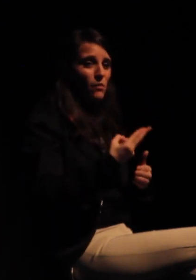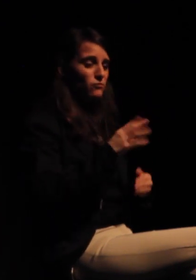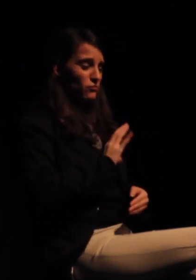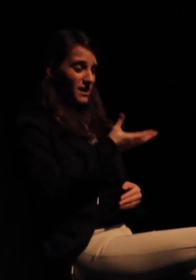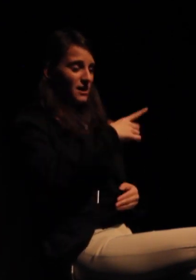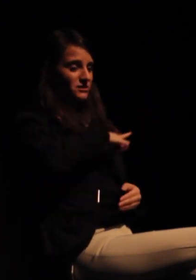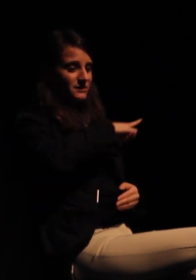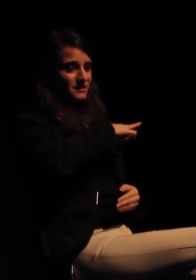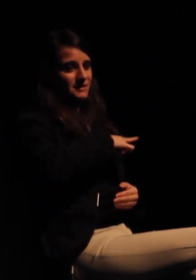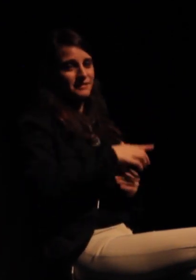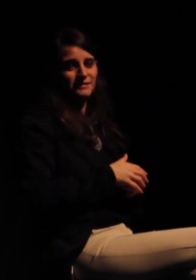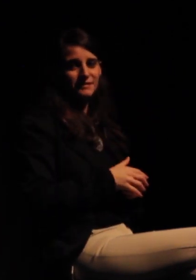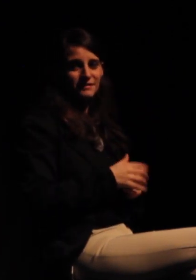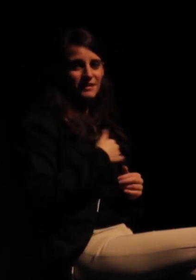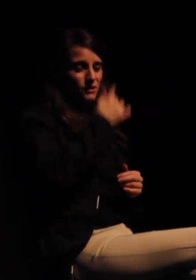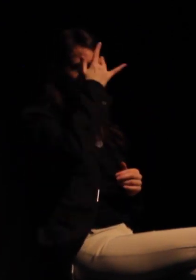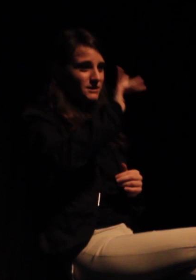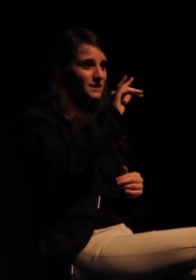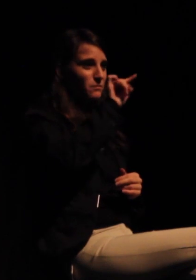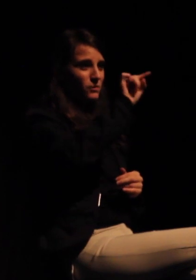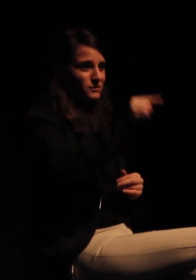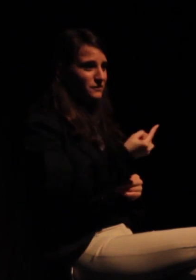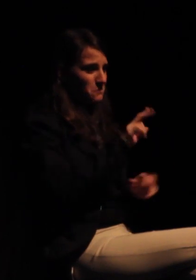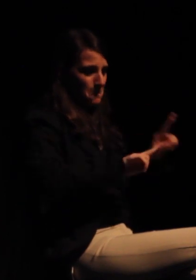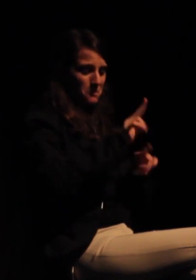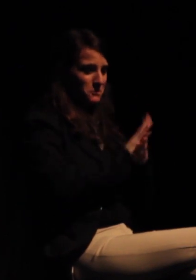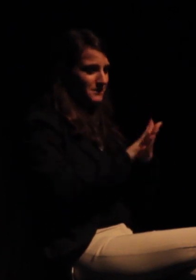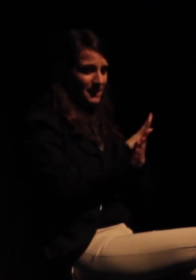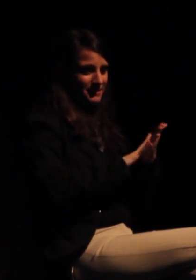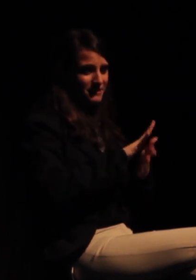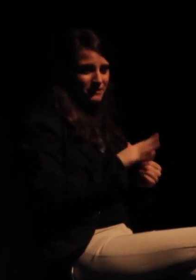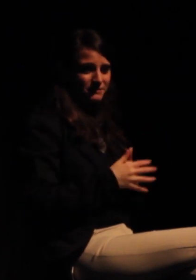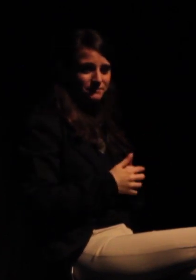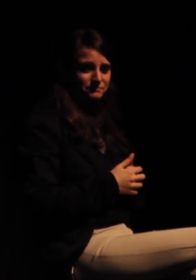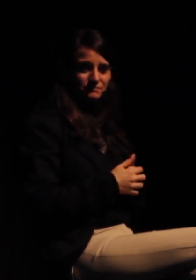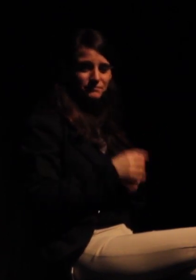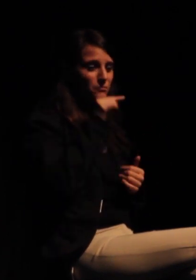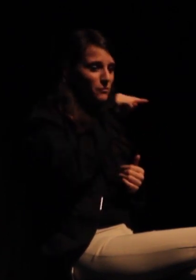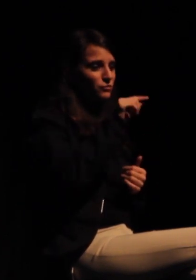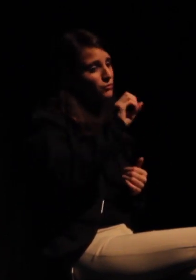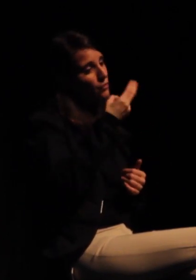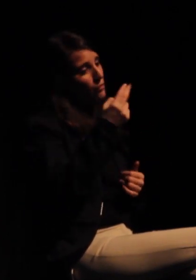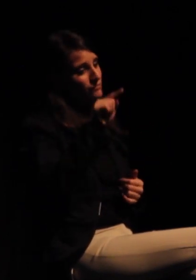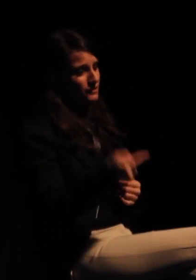audacioso. Até hoje eu não sei para que serve o ponto e vírgula. Põe o ponto ou põe o vírgula.